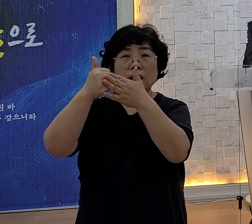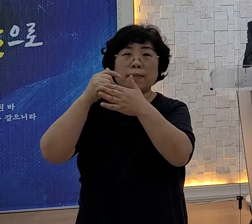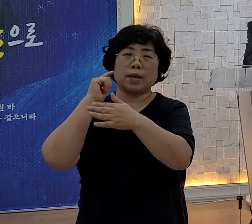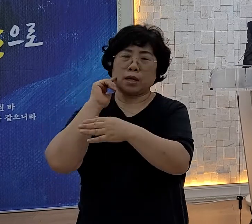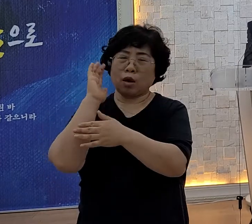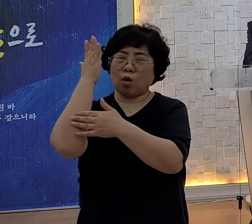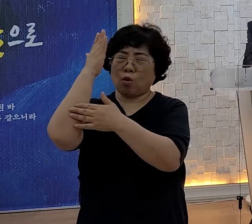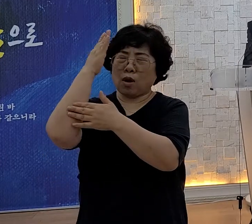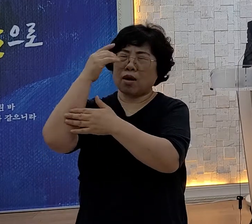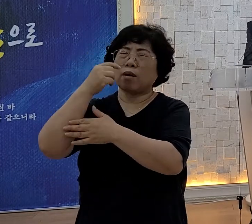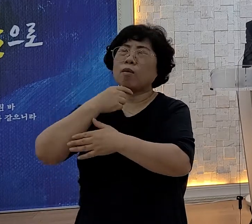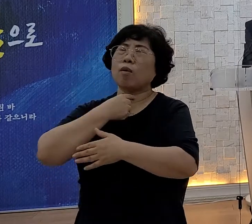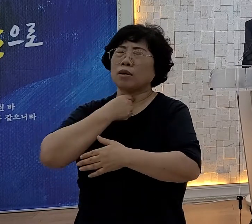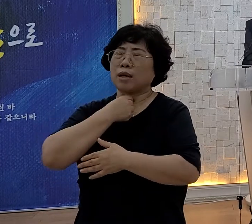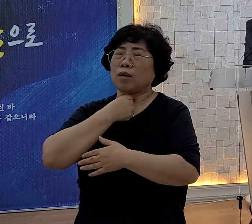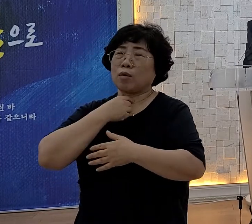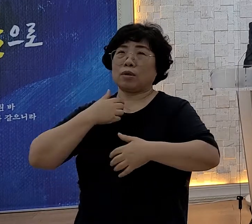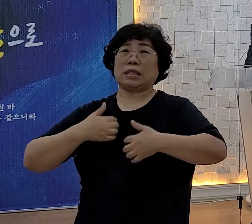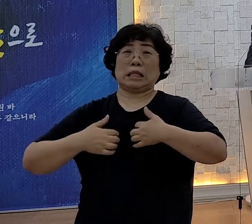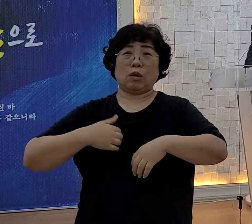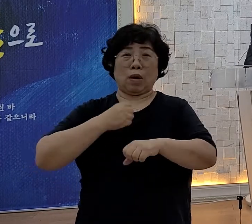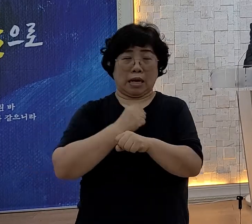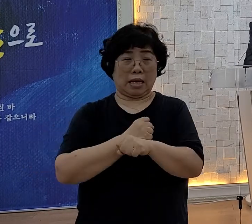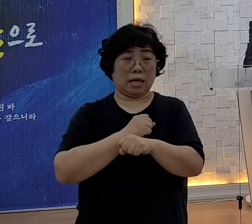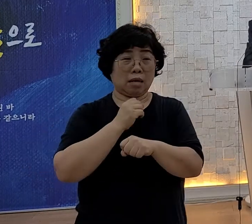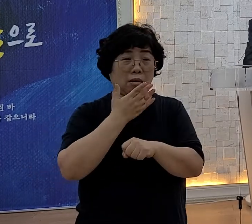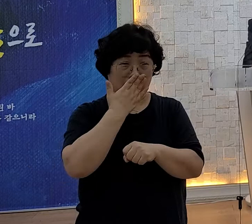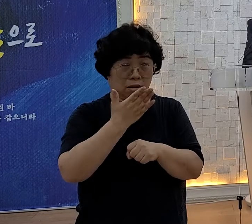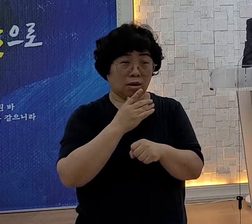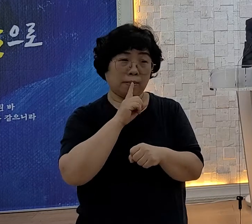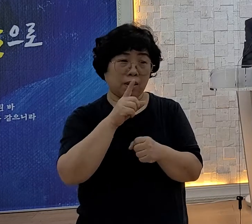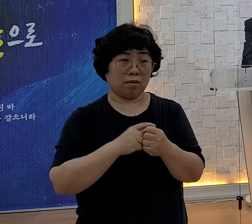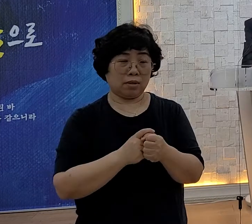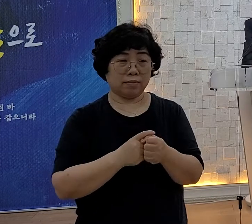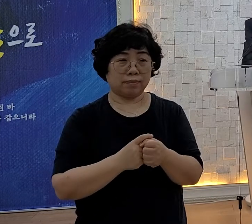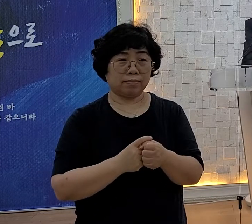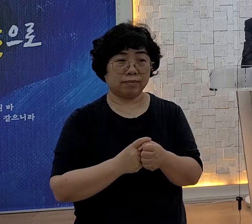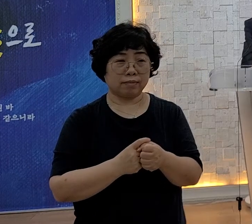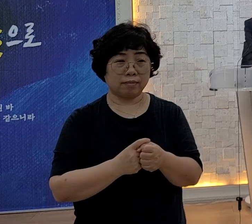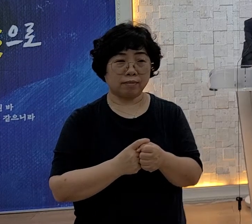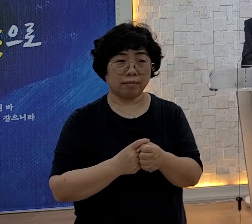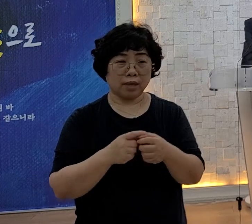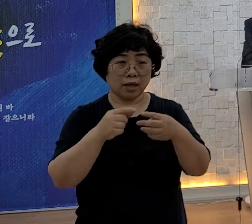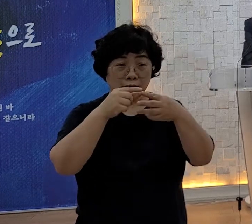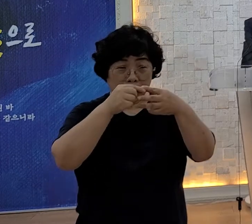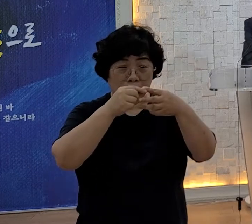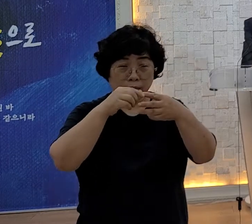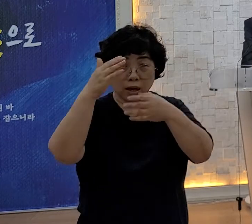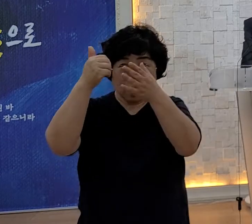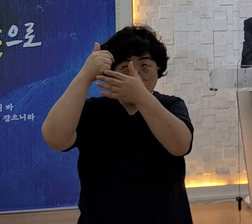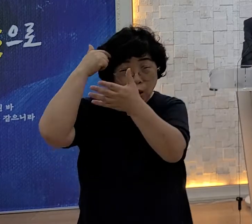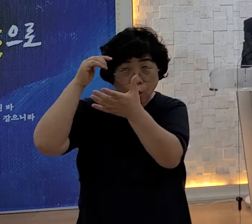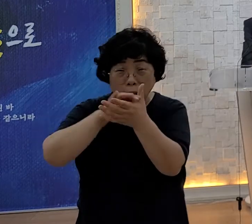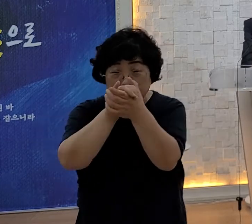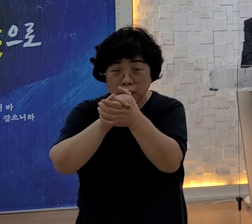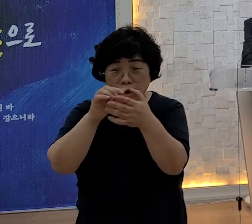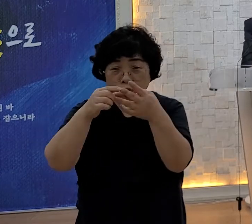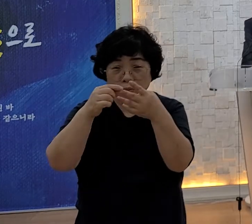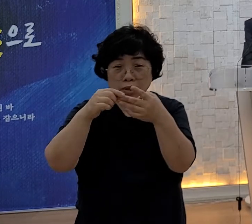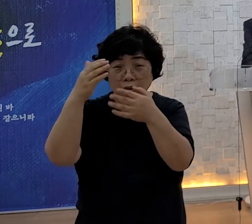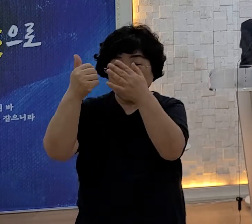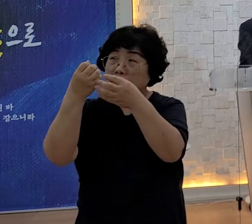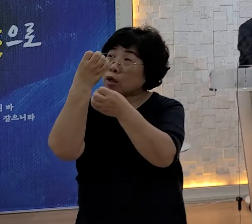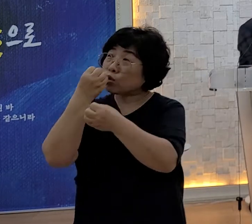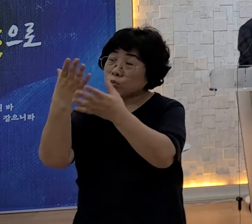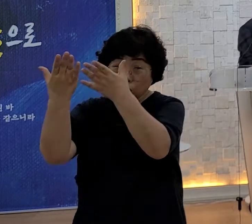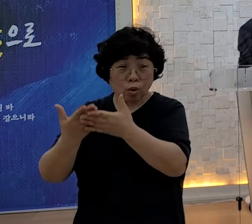바라고 즐거워하는 것이다. 2절 마지막에 있죠. 하나님의 영광을 바라고 즐거워하느니라.